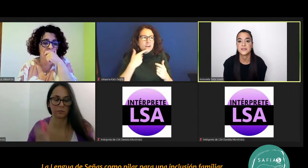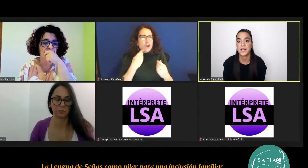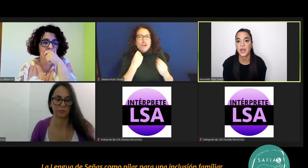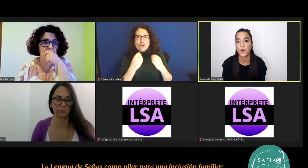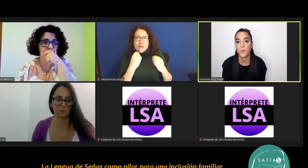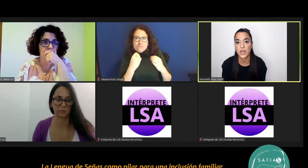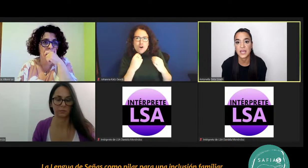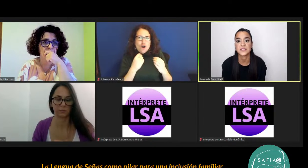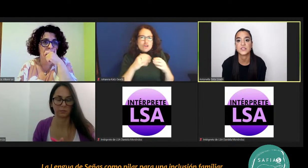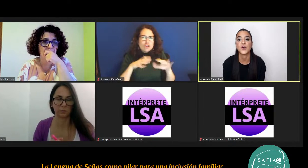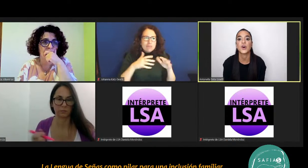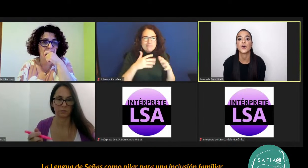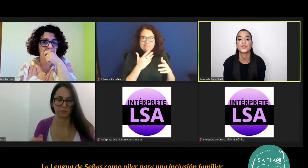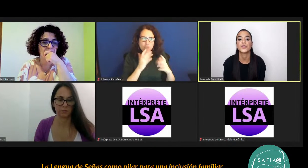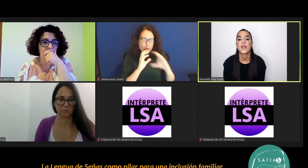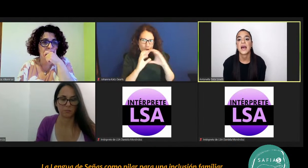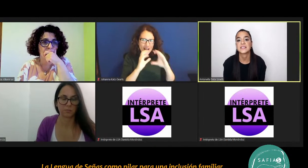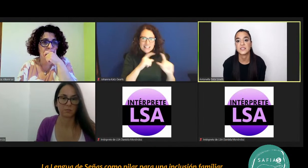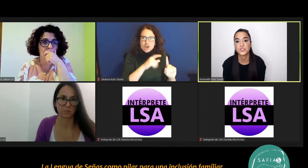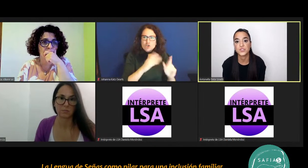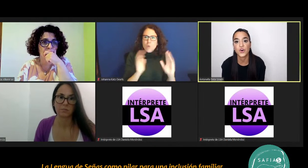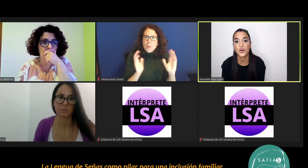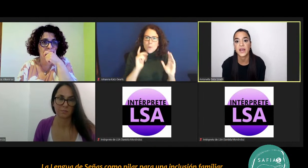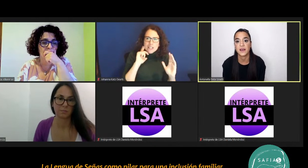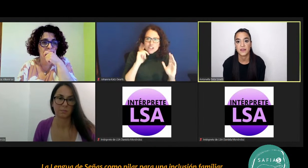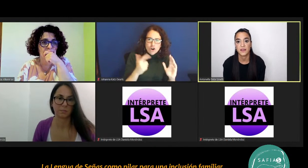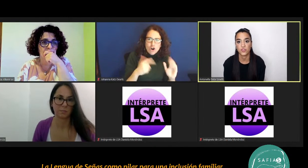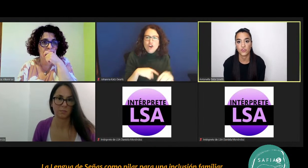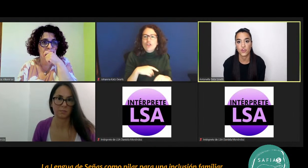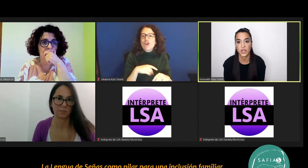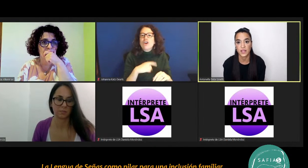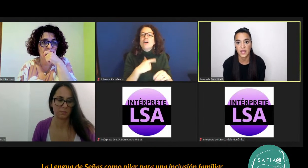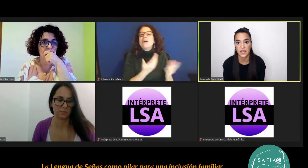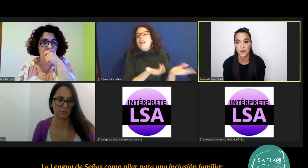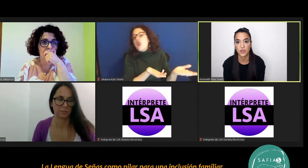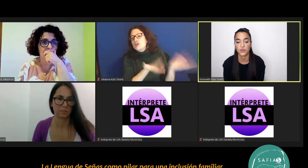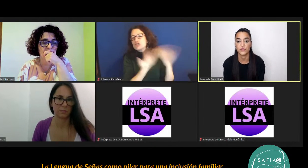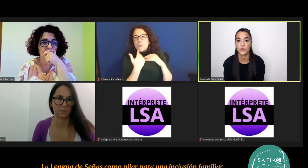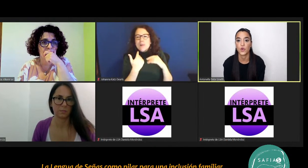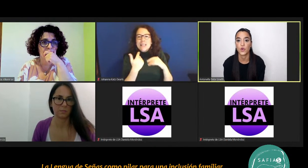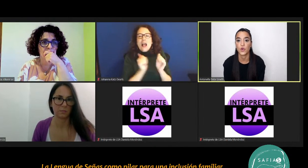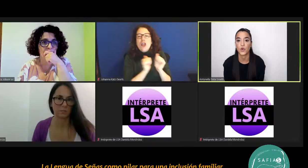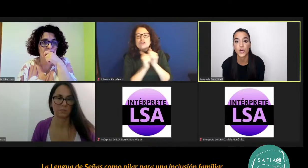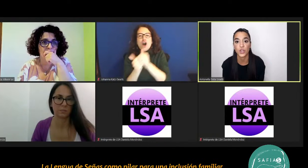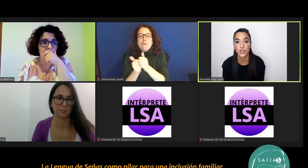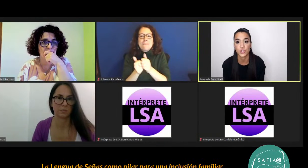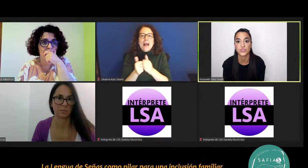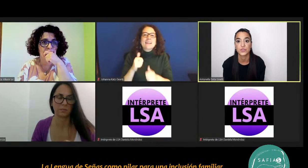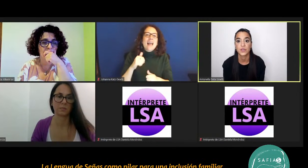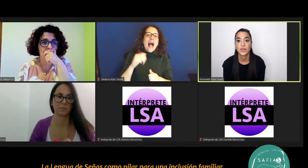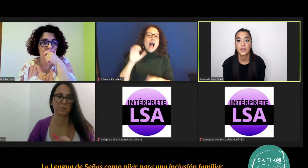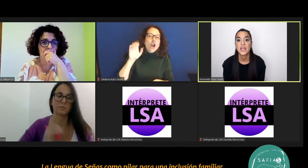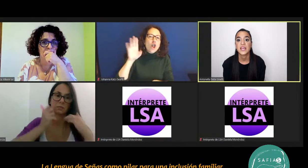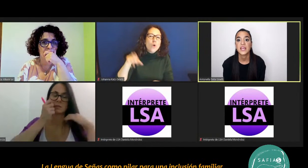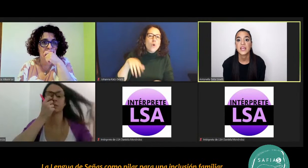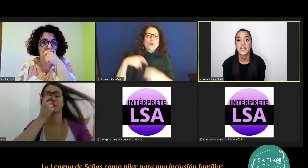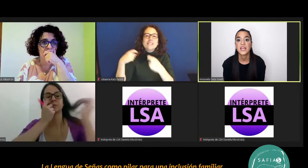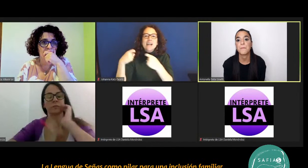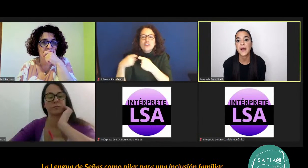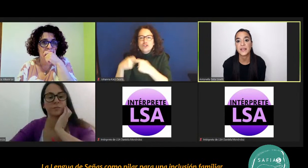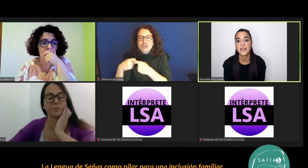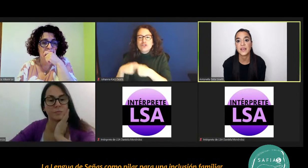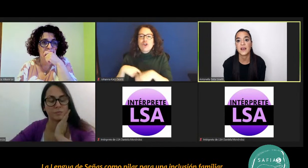da accesibilidad a la comunicación, asesora en todo lo que tiene que ver con bebés sordos,